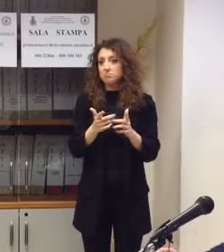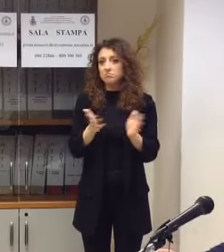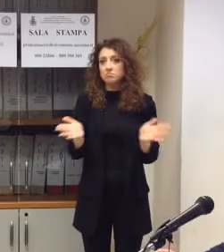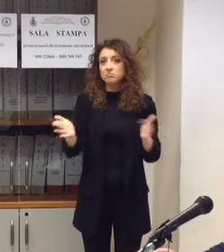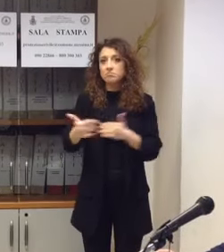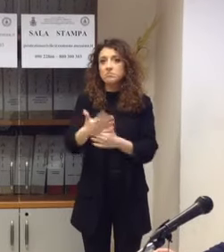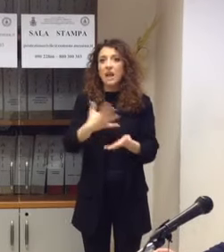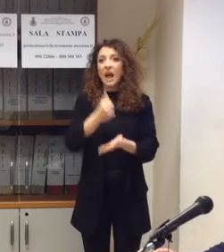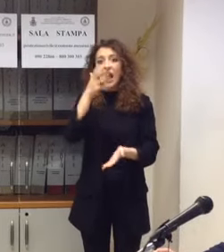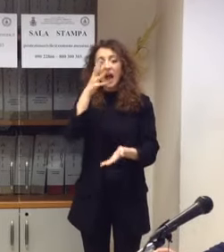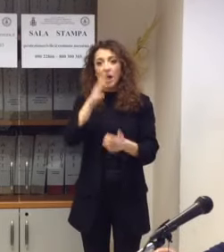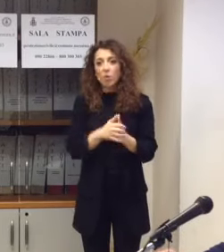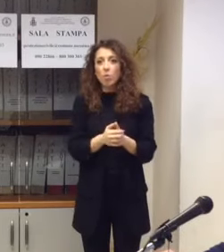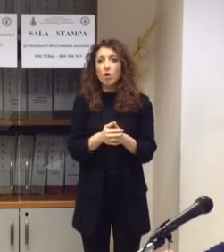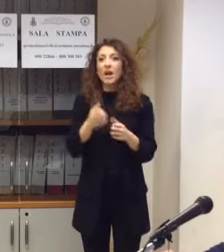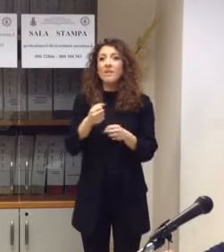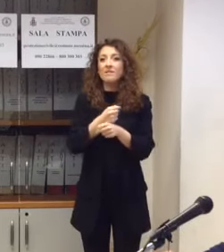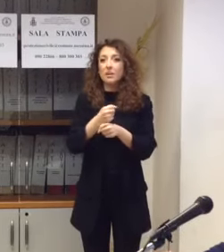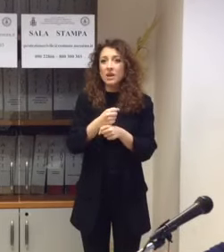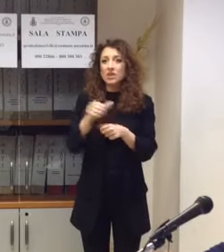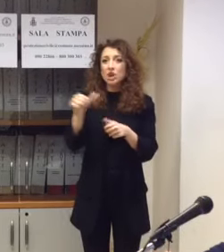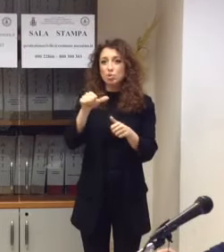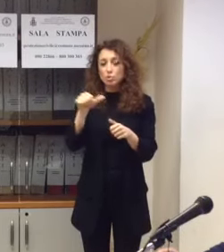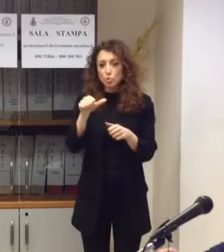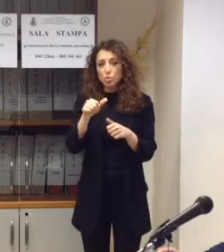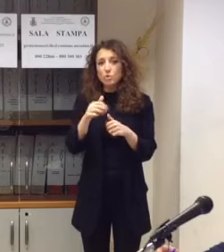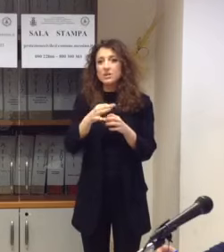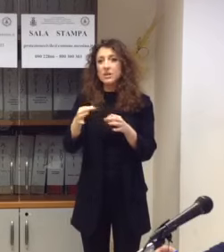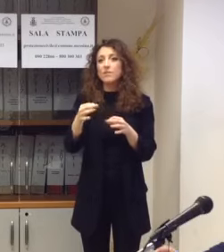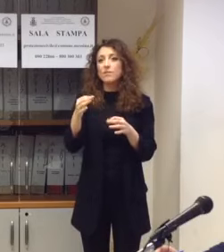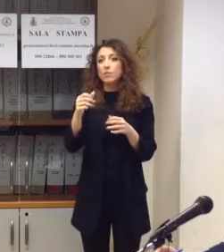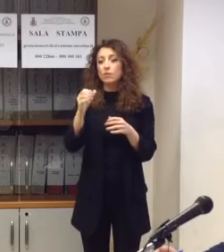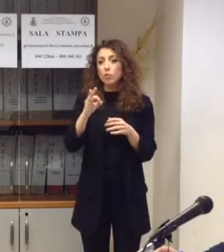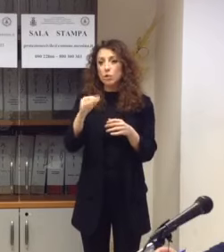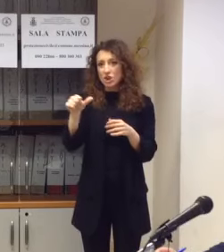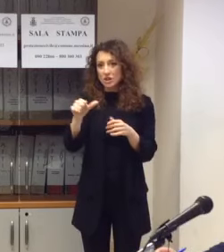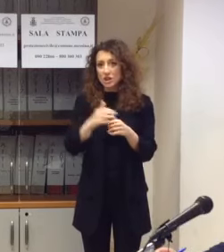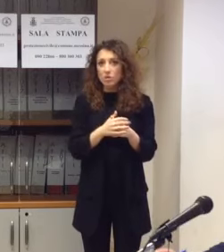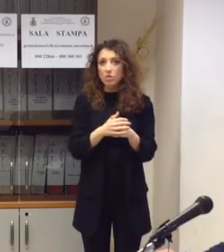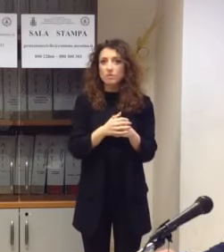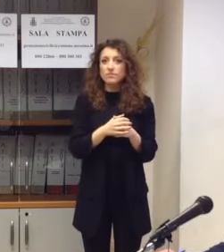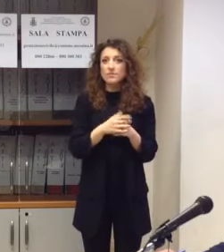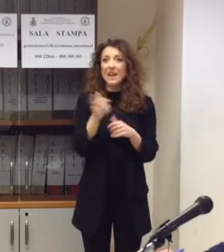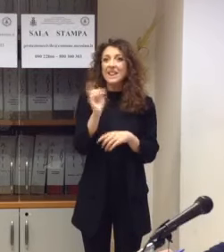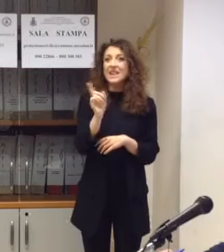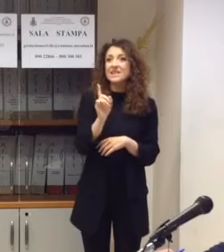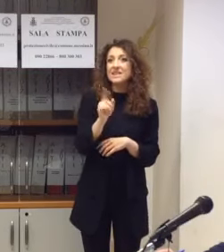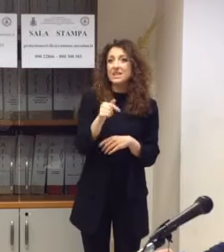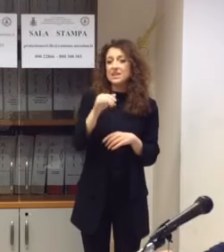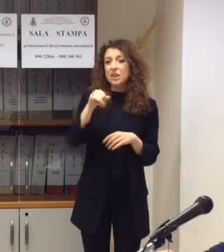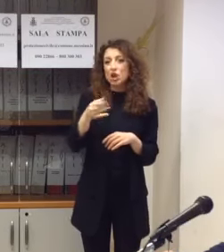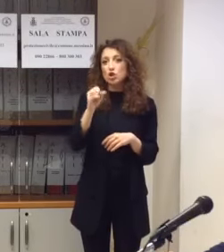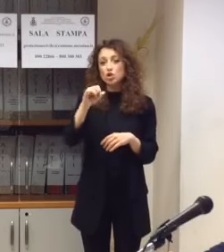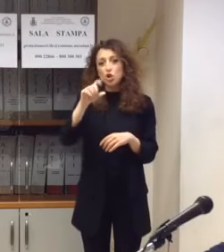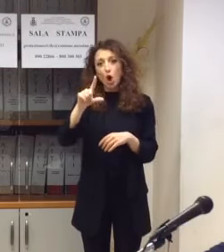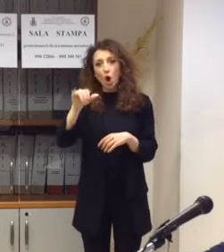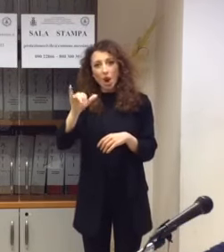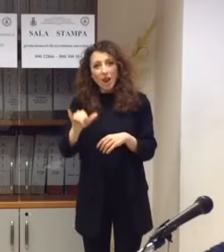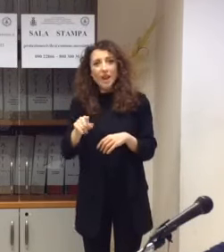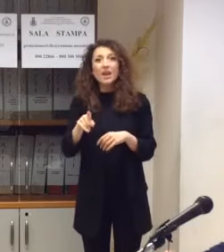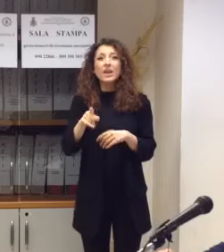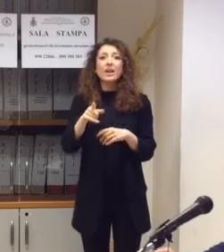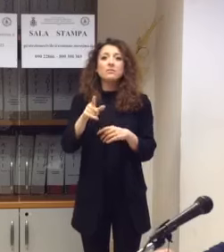confezioni d'acqua, la farmacia Schulz di Fiurci Siculo dei prodotti per bambini, i tassisti Jolly e i trenini Pel Car hanno donato dei